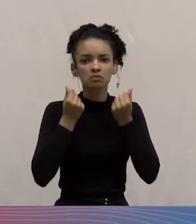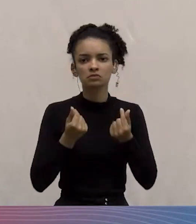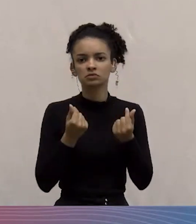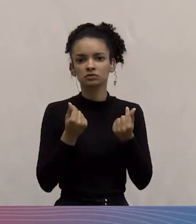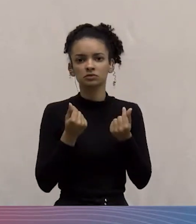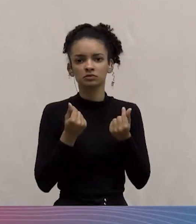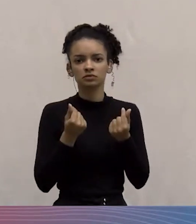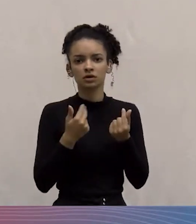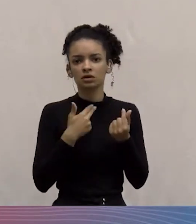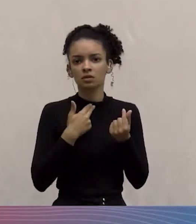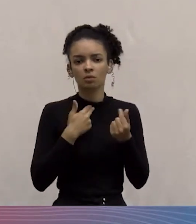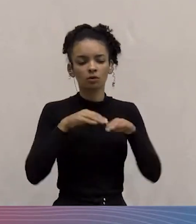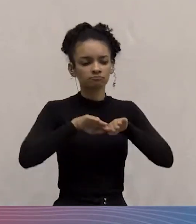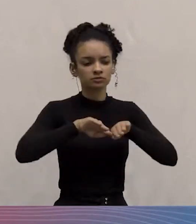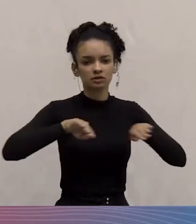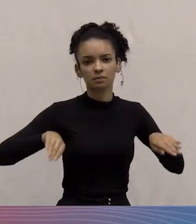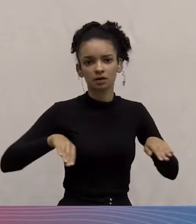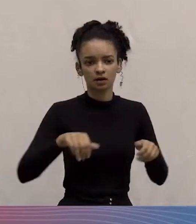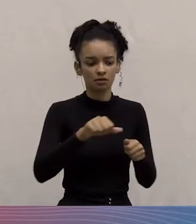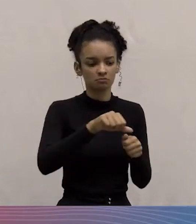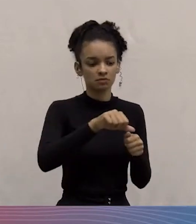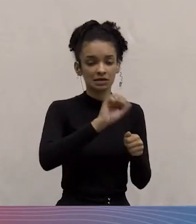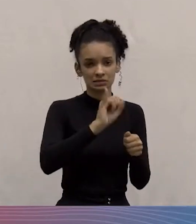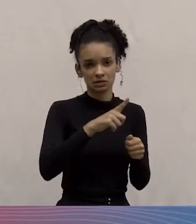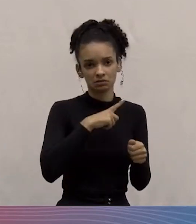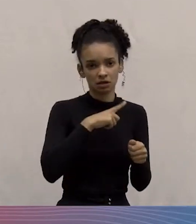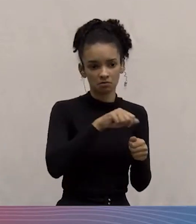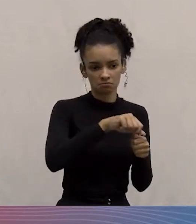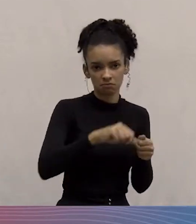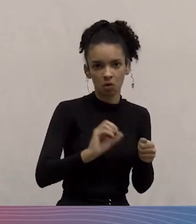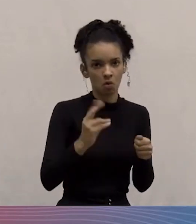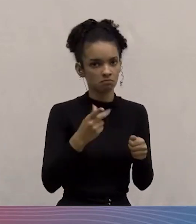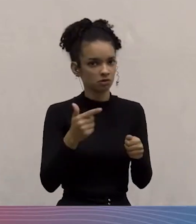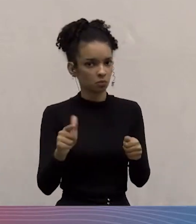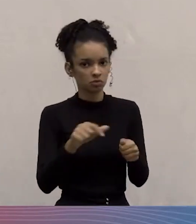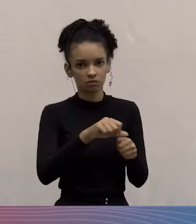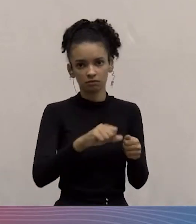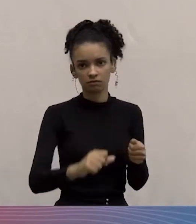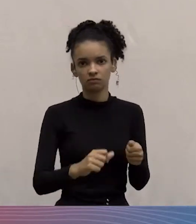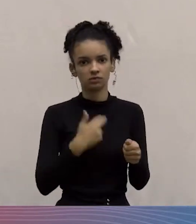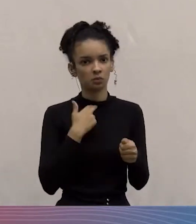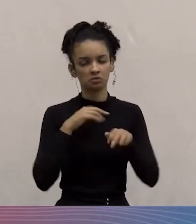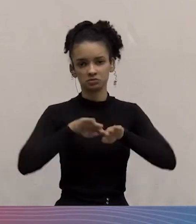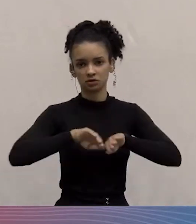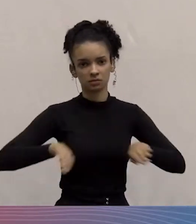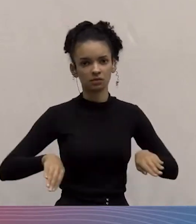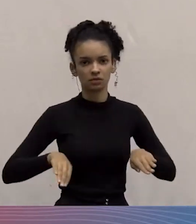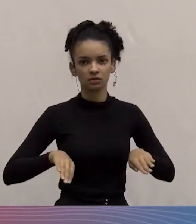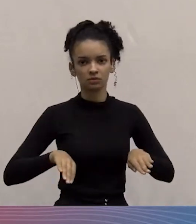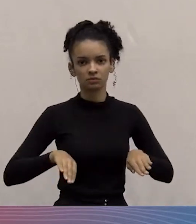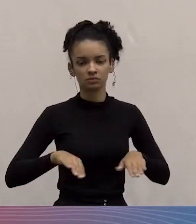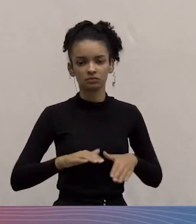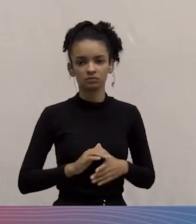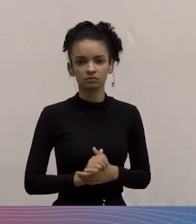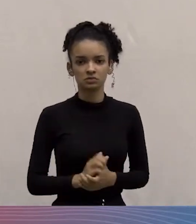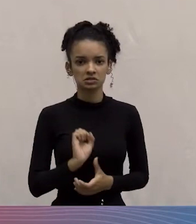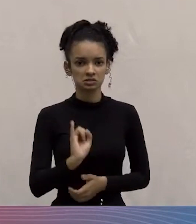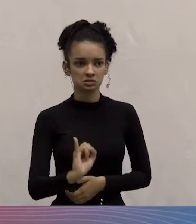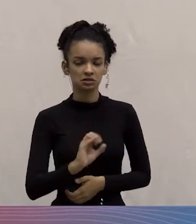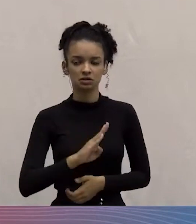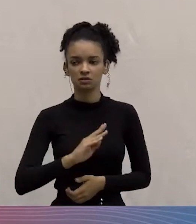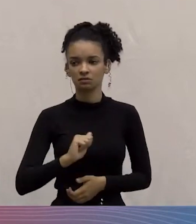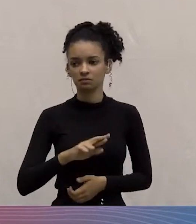incircuncisão da circuncisão, nem circuncisão nem incircuncisão, nem bárbaro,